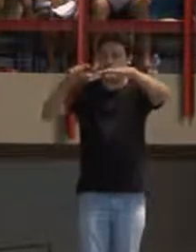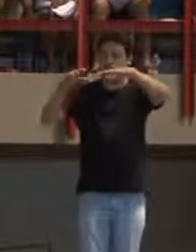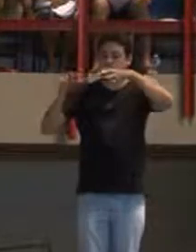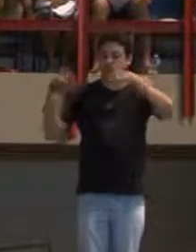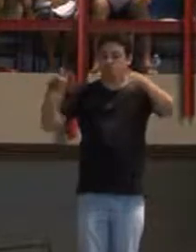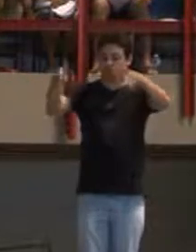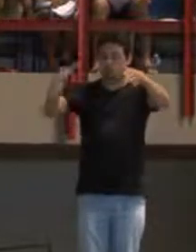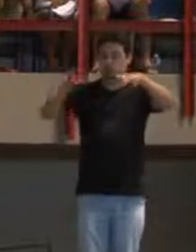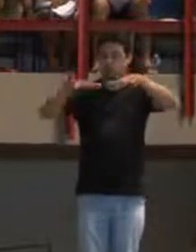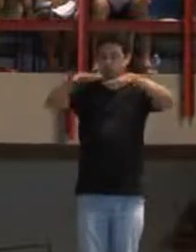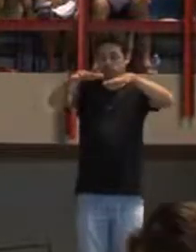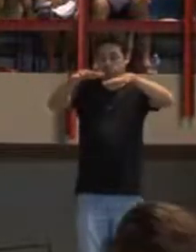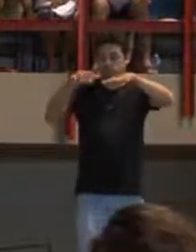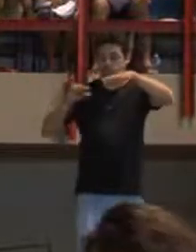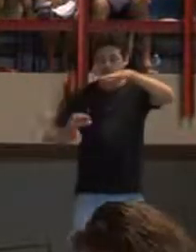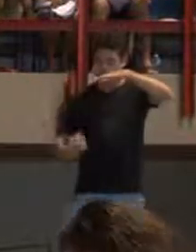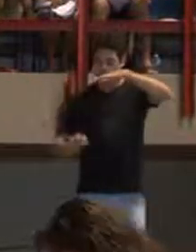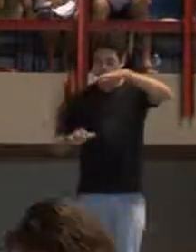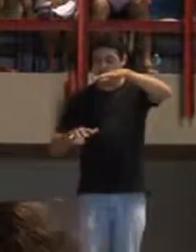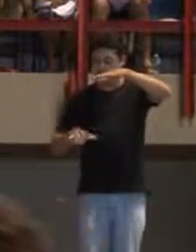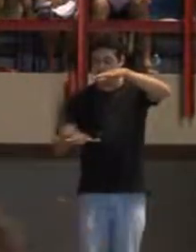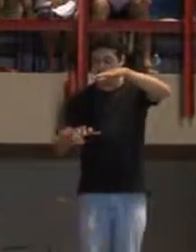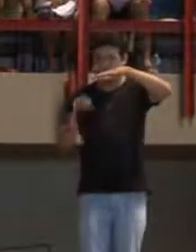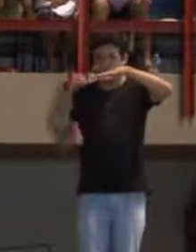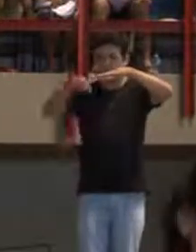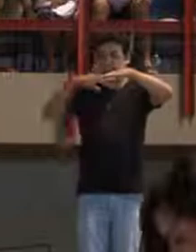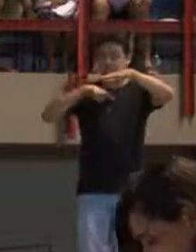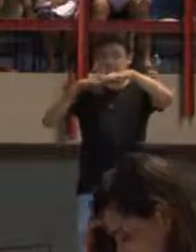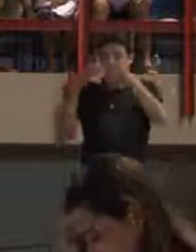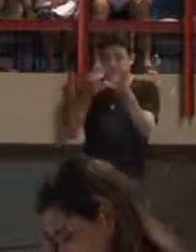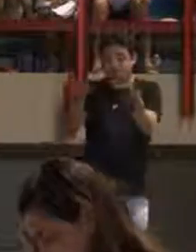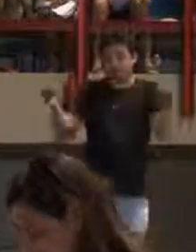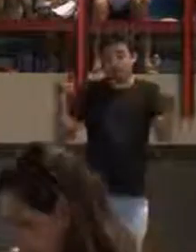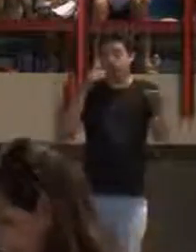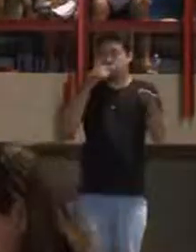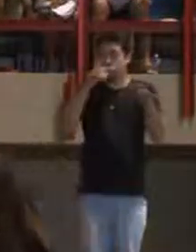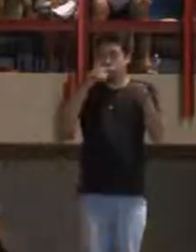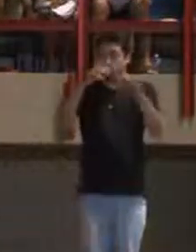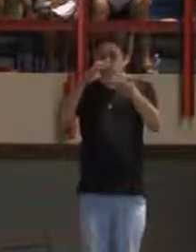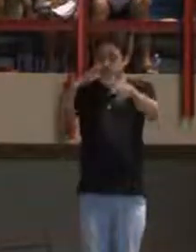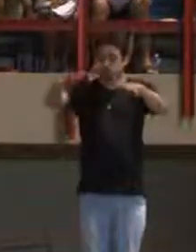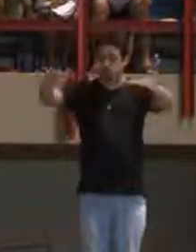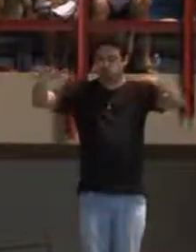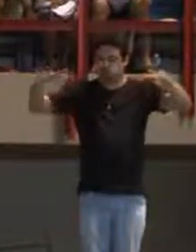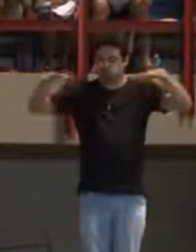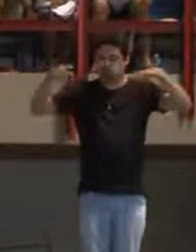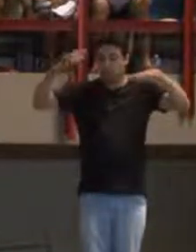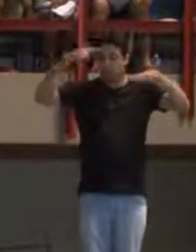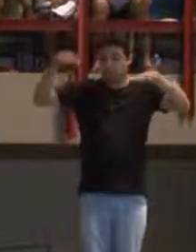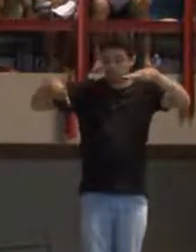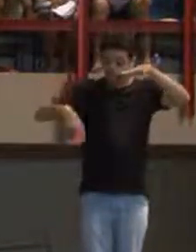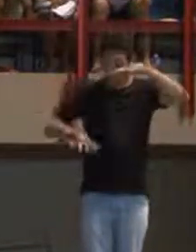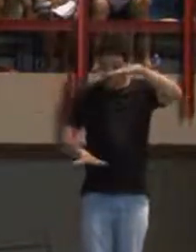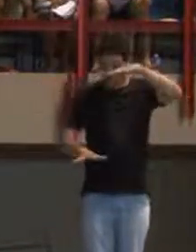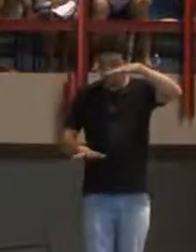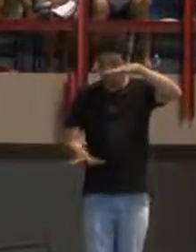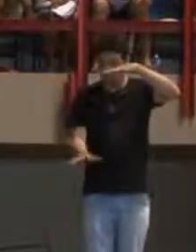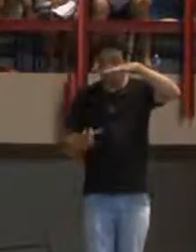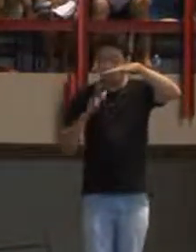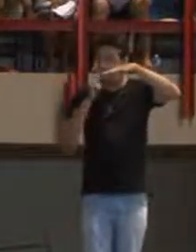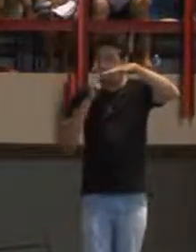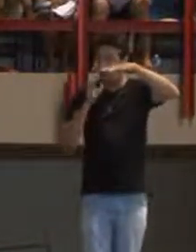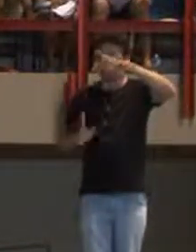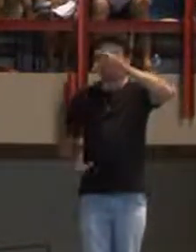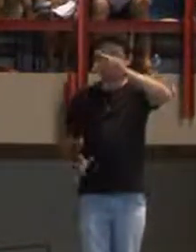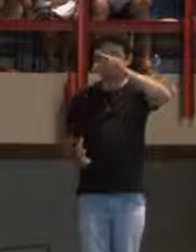cima. Gente, se no rio de cima já tem água para dedéu, no rio de baixo tem outra quantidade